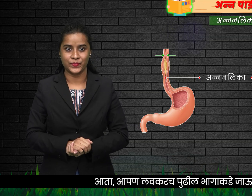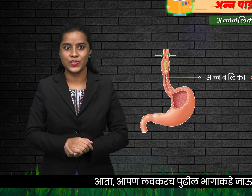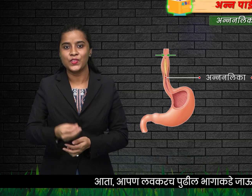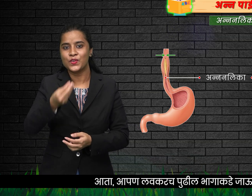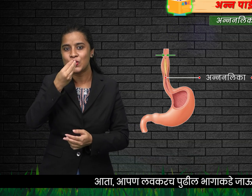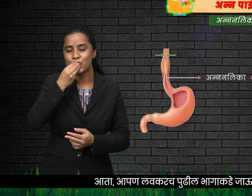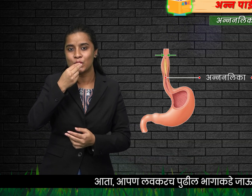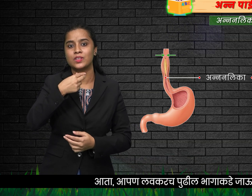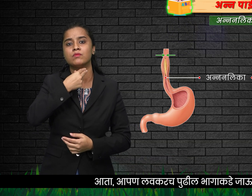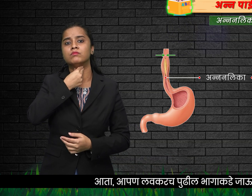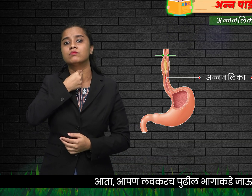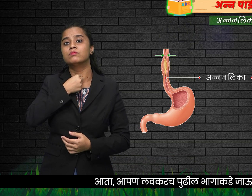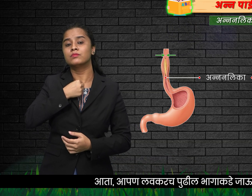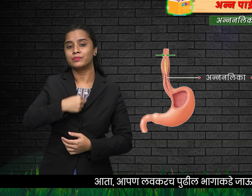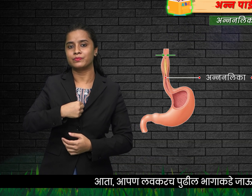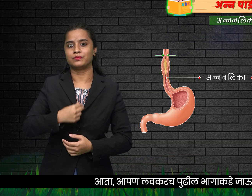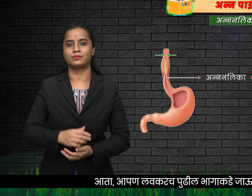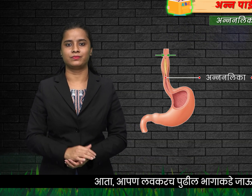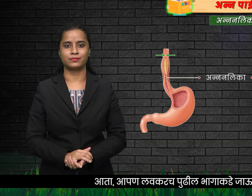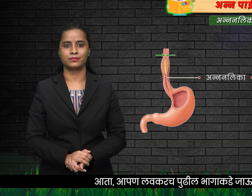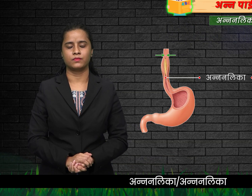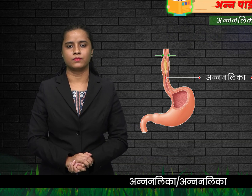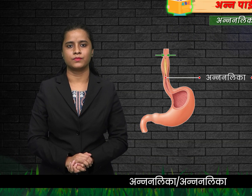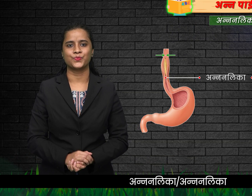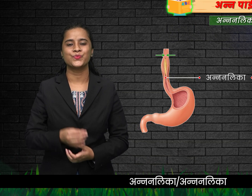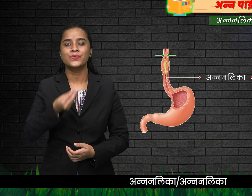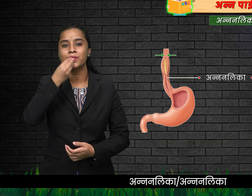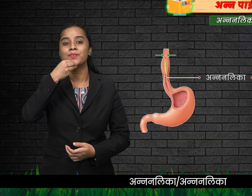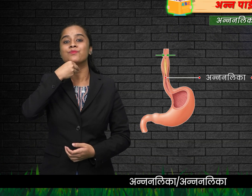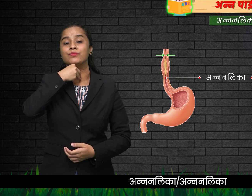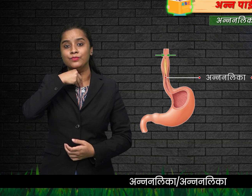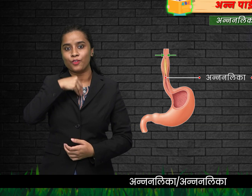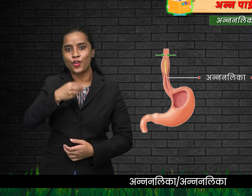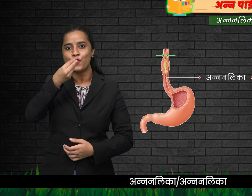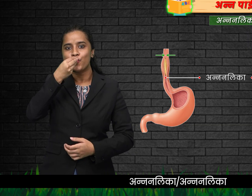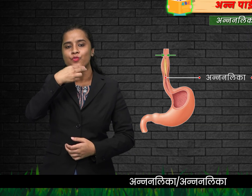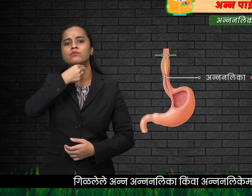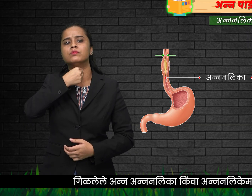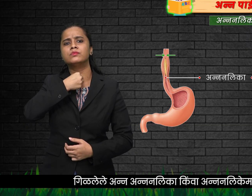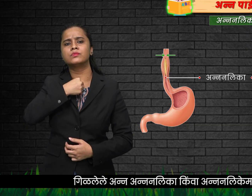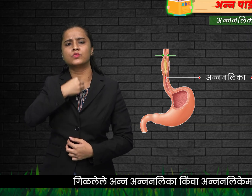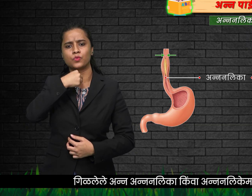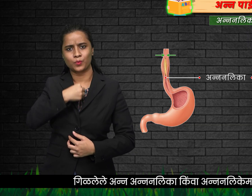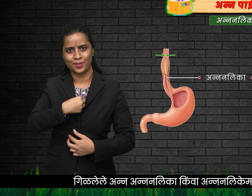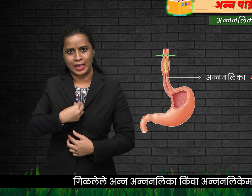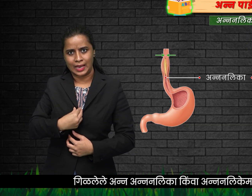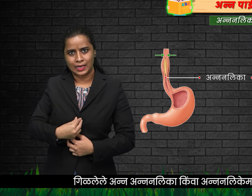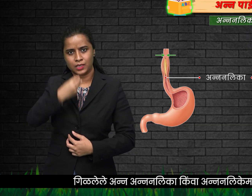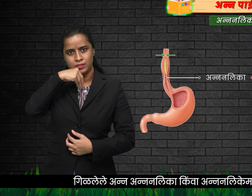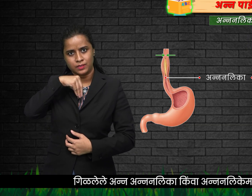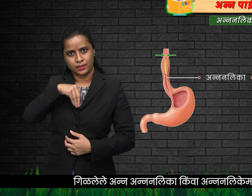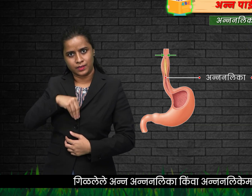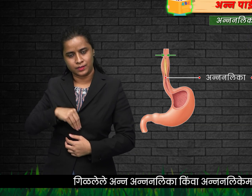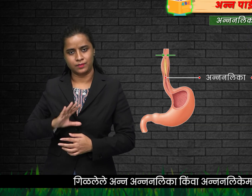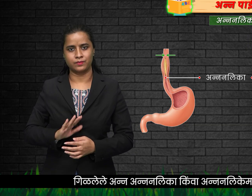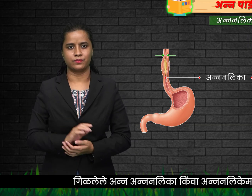आता आपण लवकरच पुढील भागाकडे जाऊया. अन्ननलिका. अन्ननलिका. गिळलेले अन्न